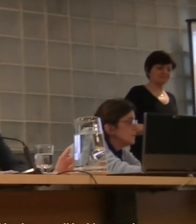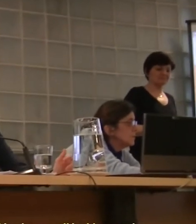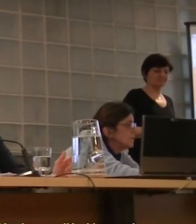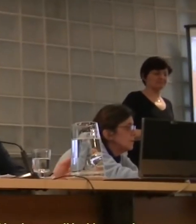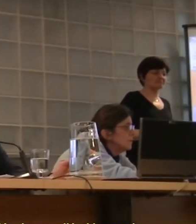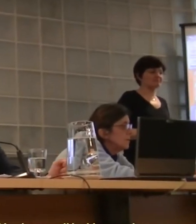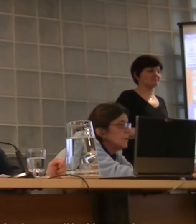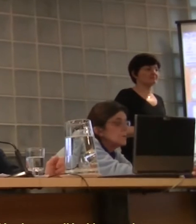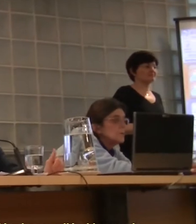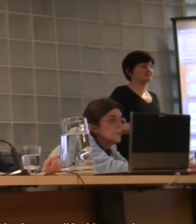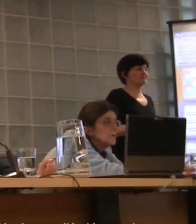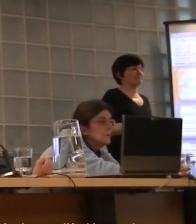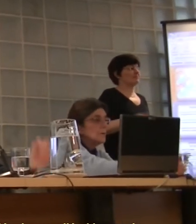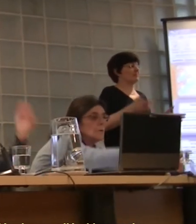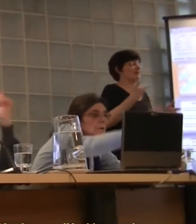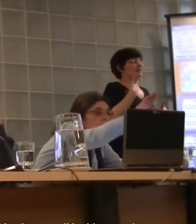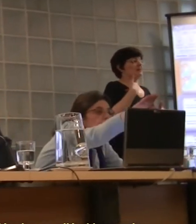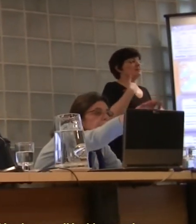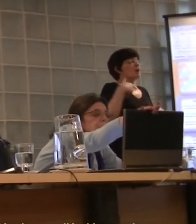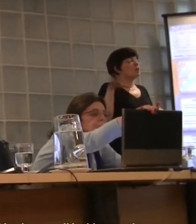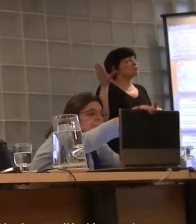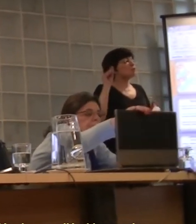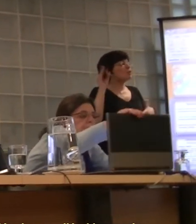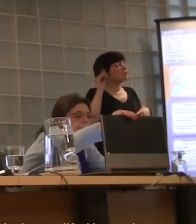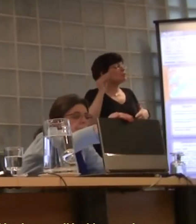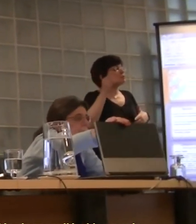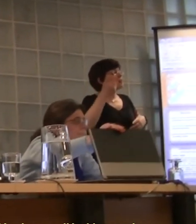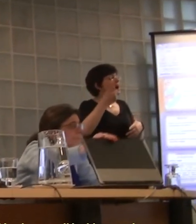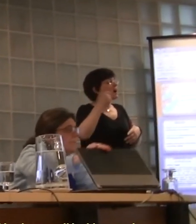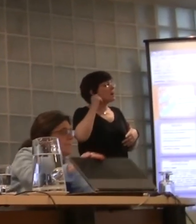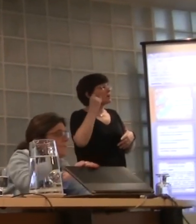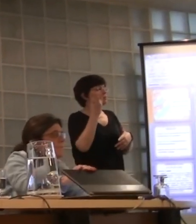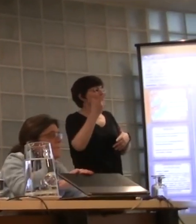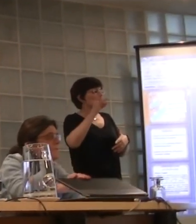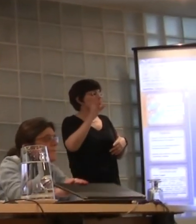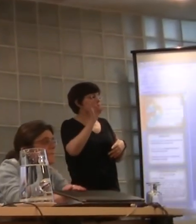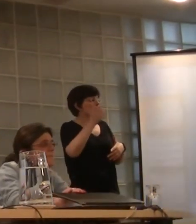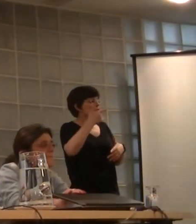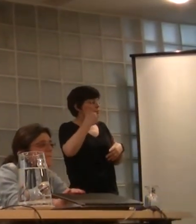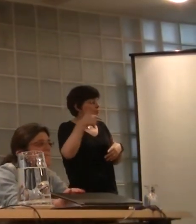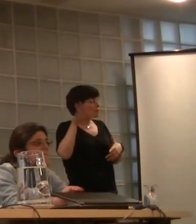sobre todo en los sonidos agudos. ¿Qué ocurrió? Yo desarrollé el lenguaje,